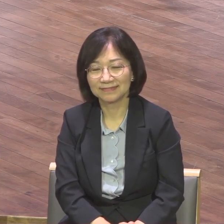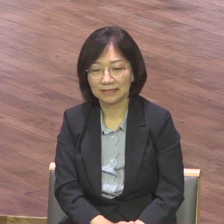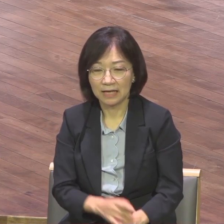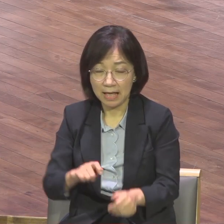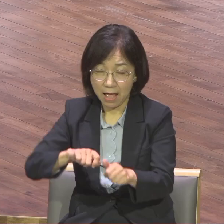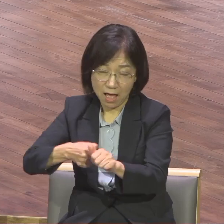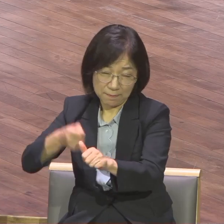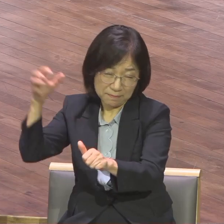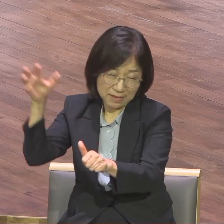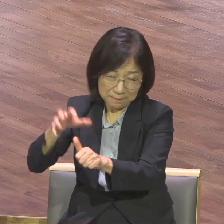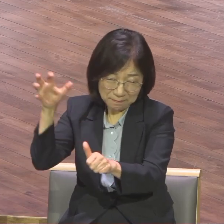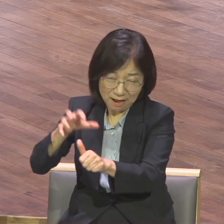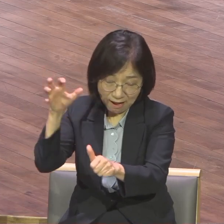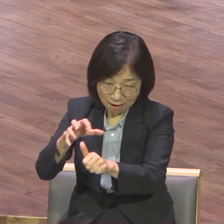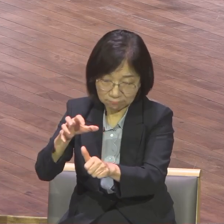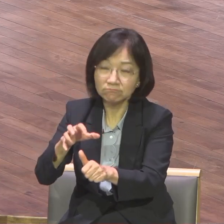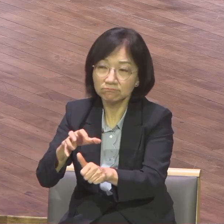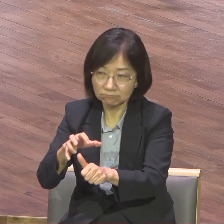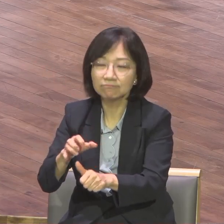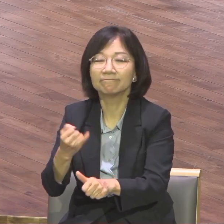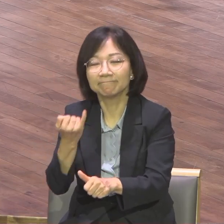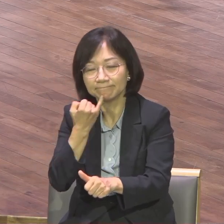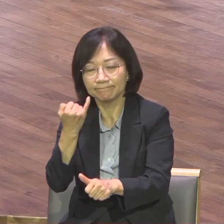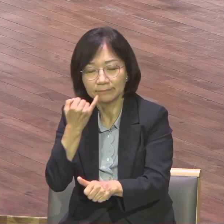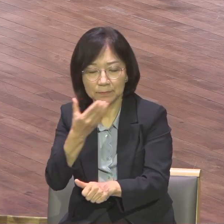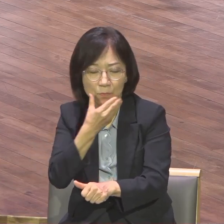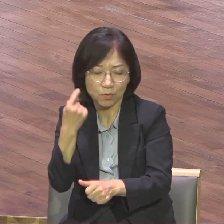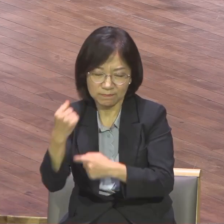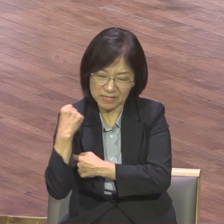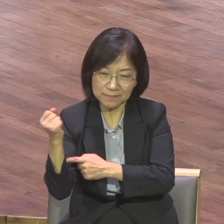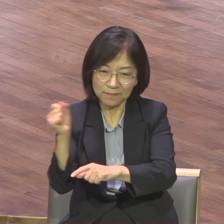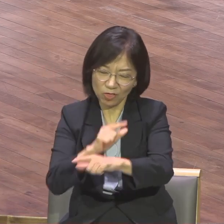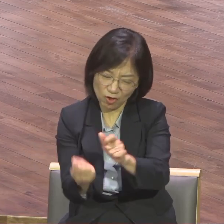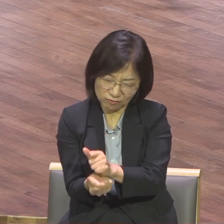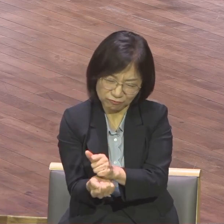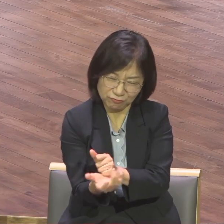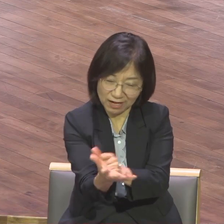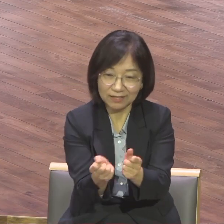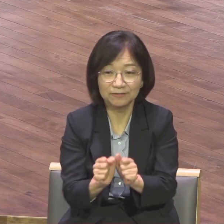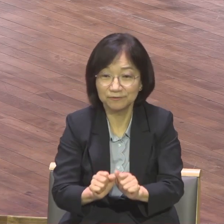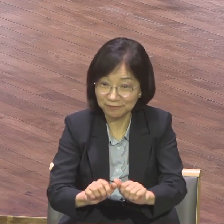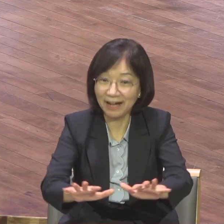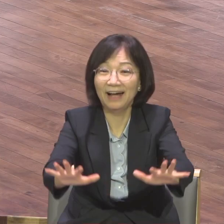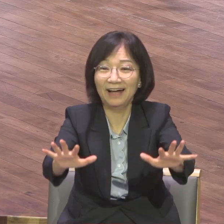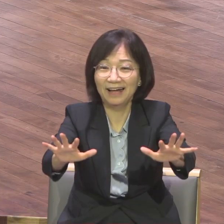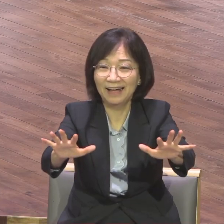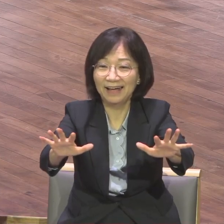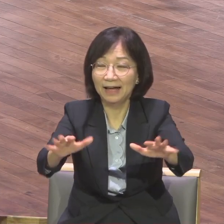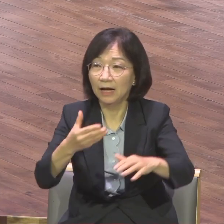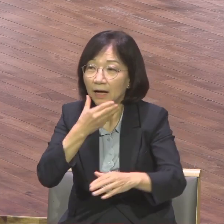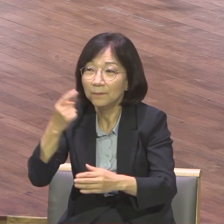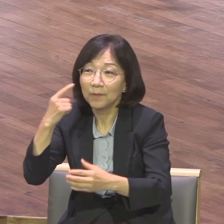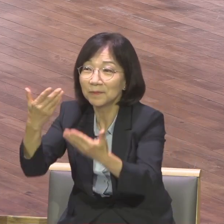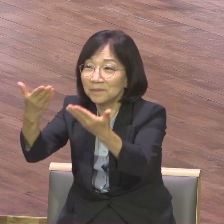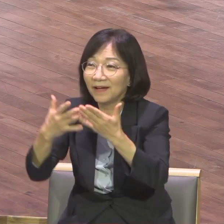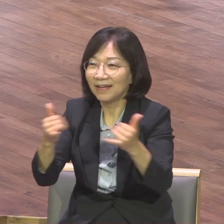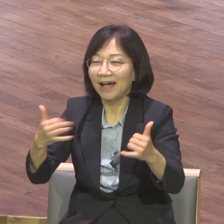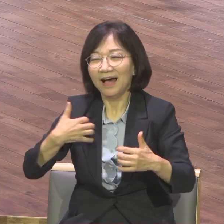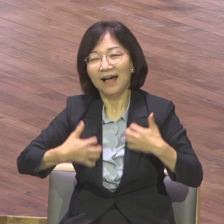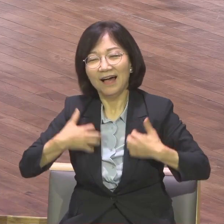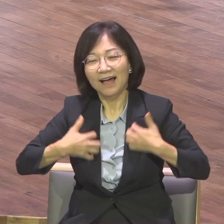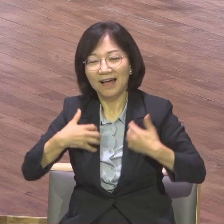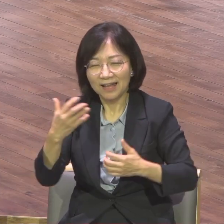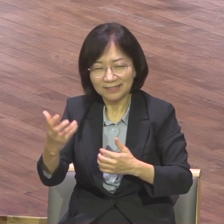핍박이 와도 복음은 더 왕성해지고 그 복음을 받은 사람들 삶 속에는 기쁨과 뭐요 성령이